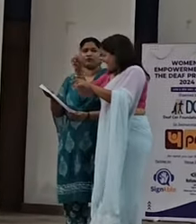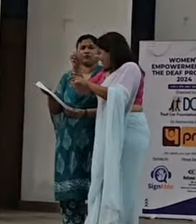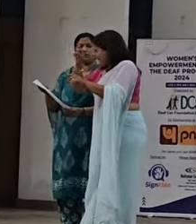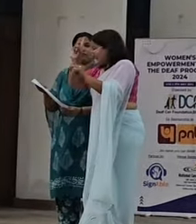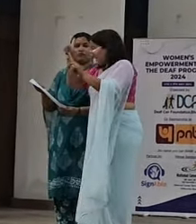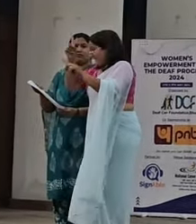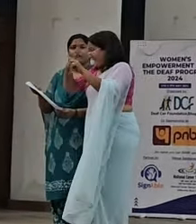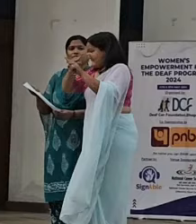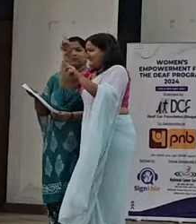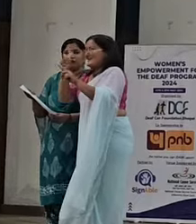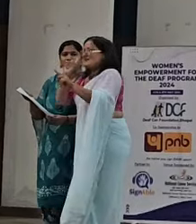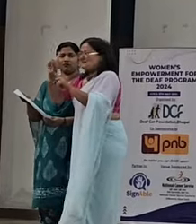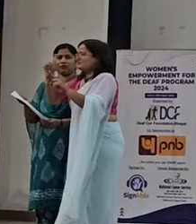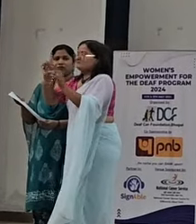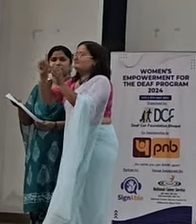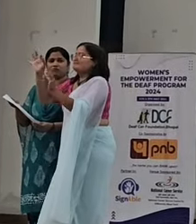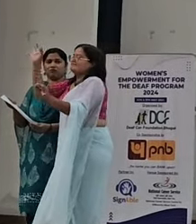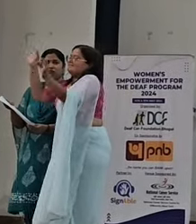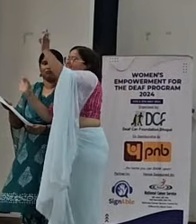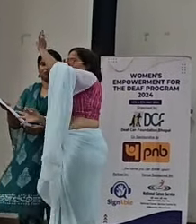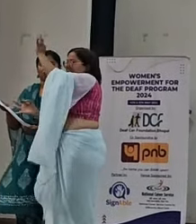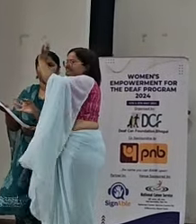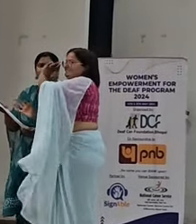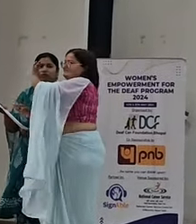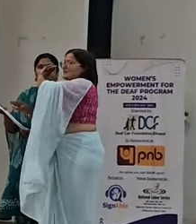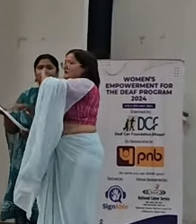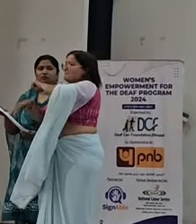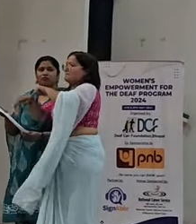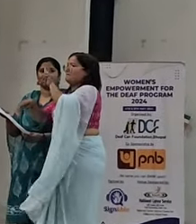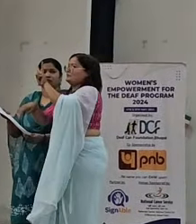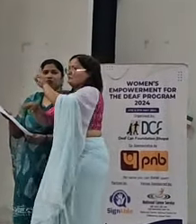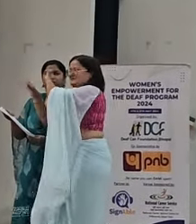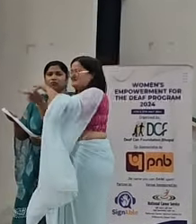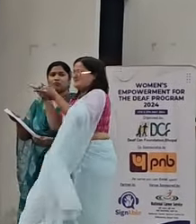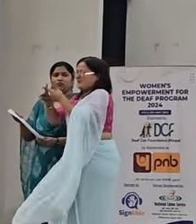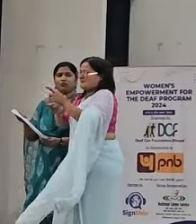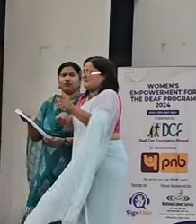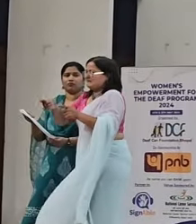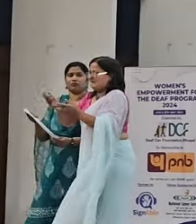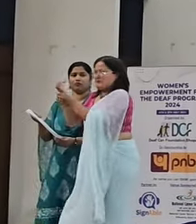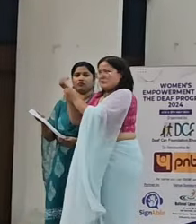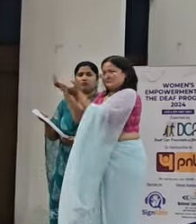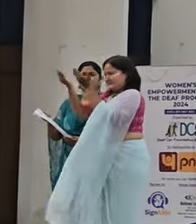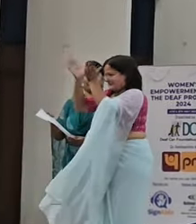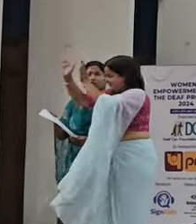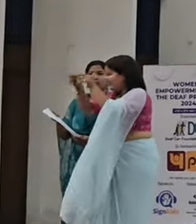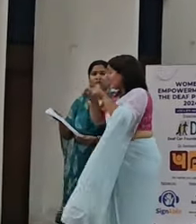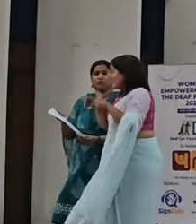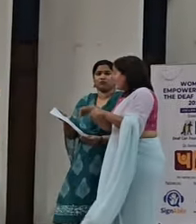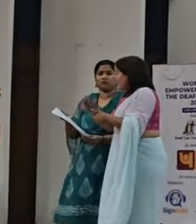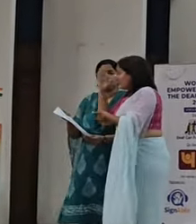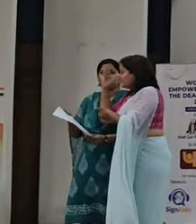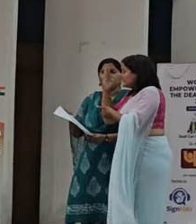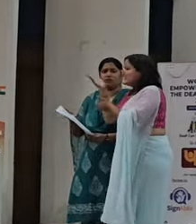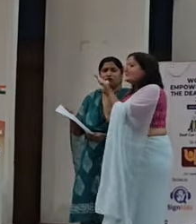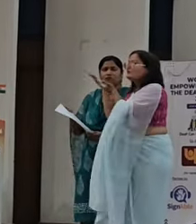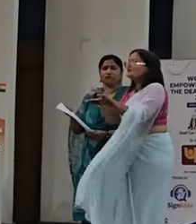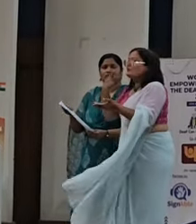वो उनकी टाइमिंग क्या थी, 11:30 to 1 की थी, लेकिन कुछ उनका टाइम पोस्टपोन कर दिया है क्योंकि वो अभी एक इमरजेंसी में फंसी है,